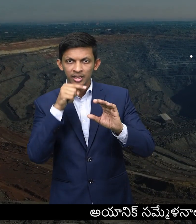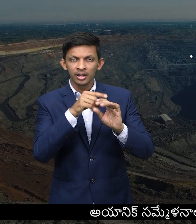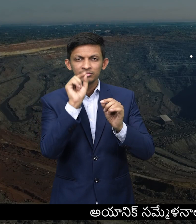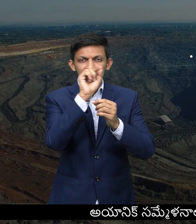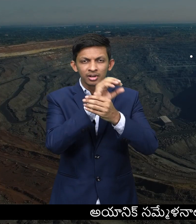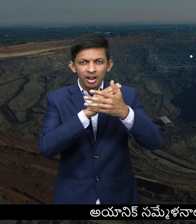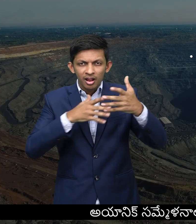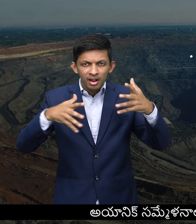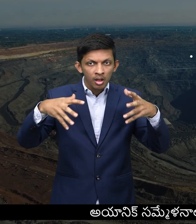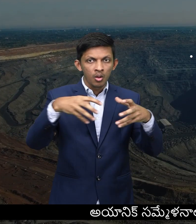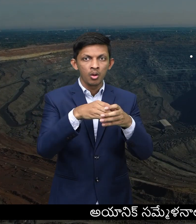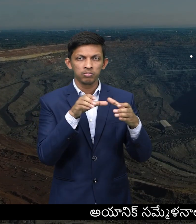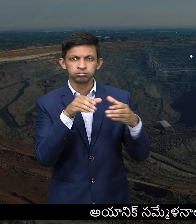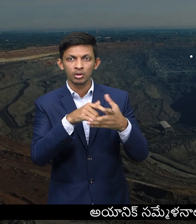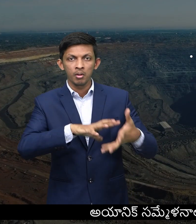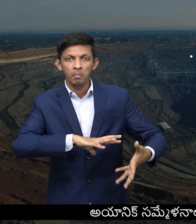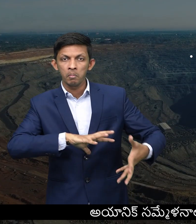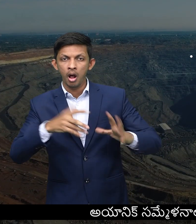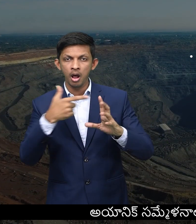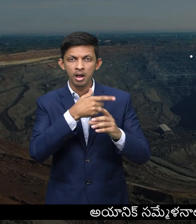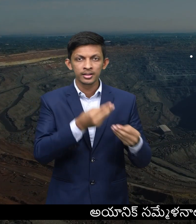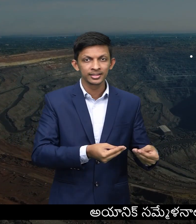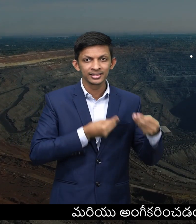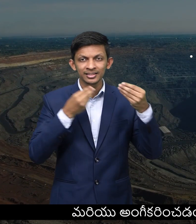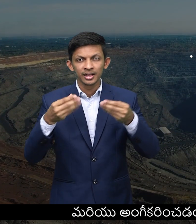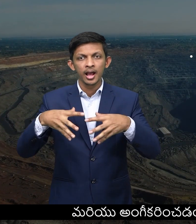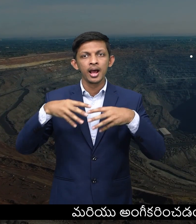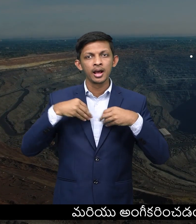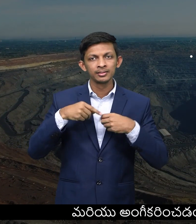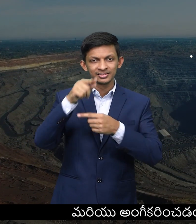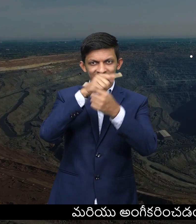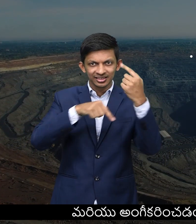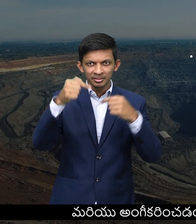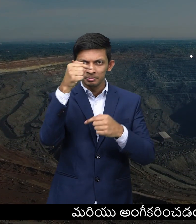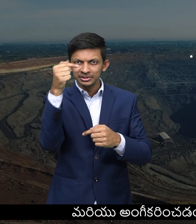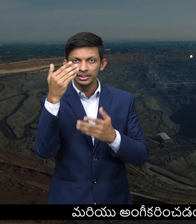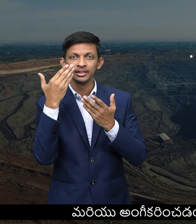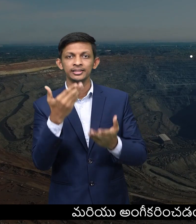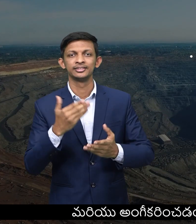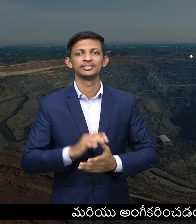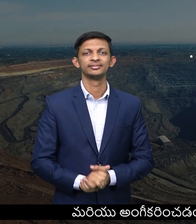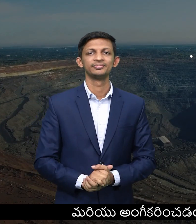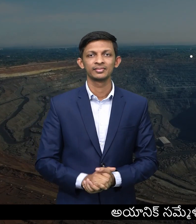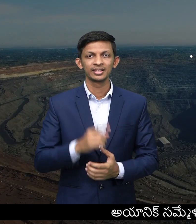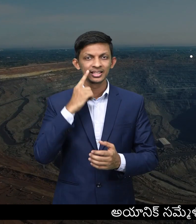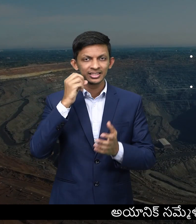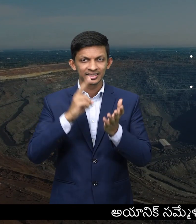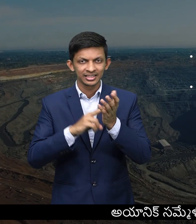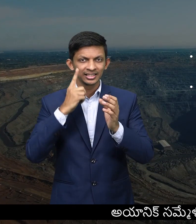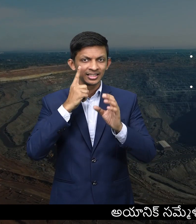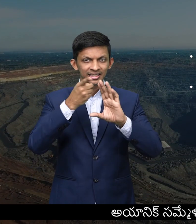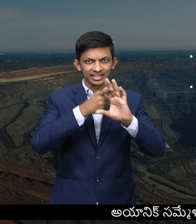అయానిక్ సమ్మేళనాలు ఎలక్ట్రాన్లను దానం చేయడం మరియు అంగీకరించడం ద్వారా తయారు చేయబడతాయి.